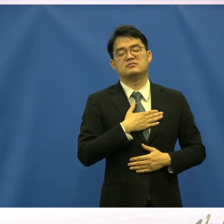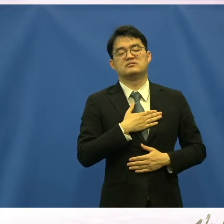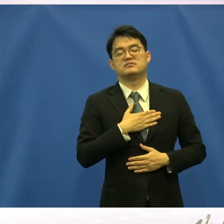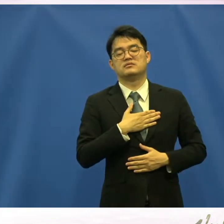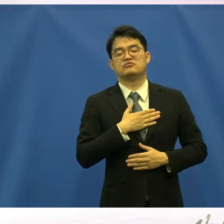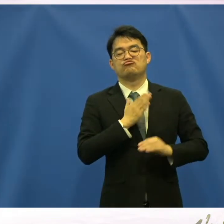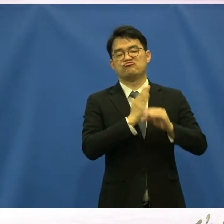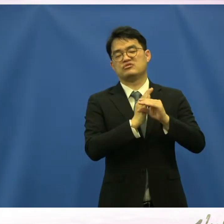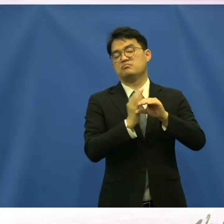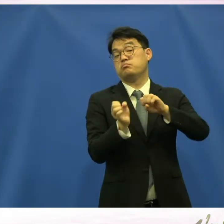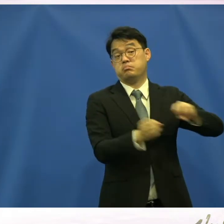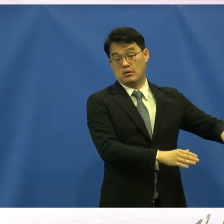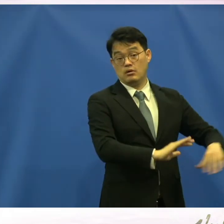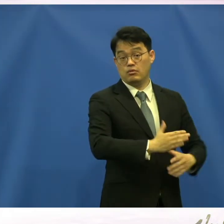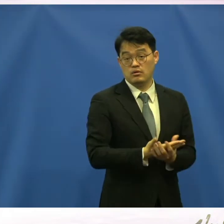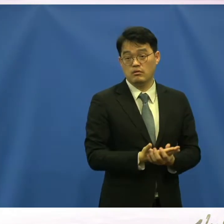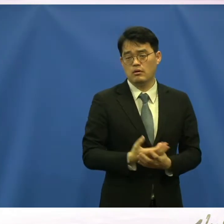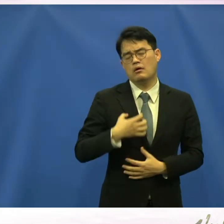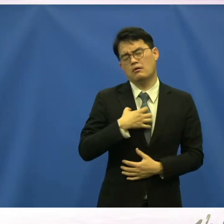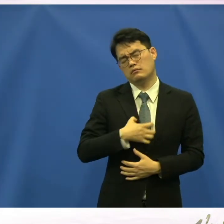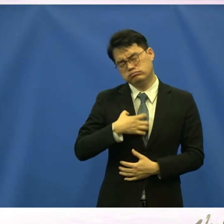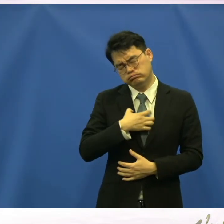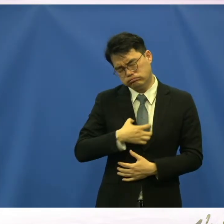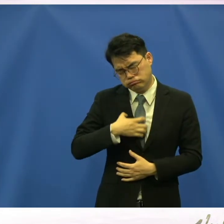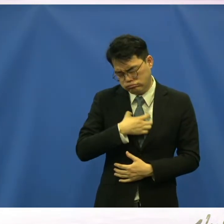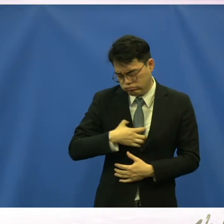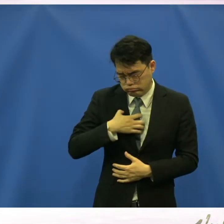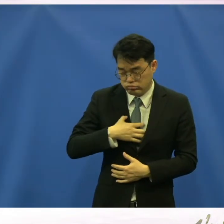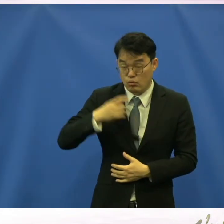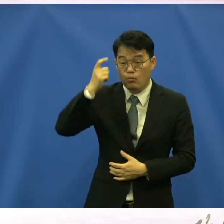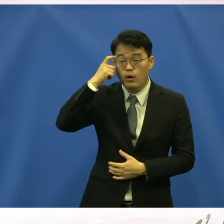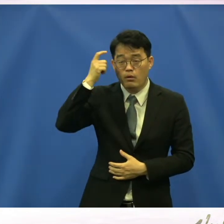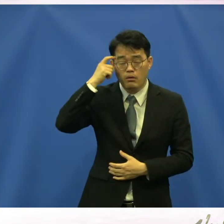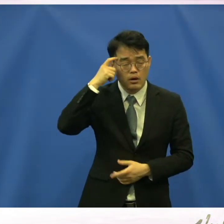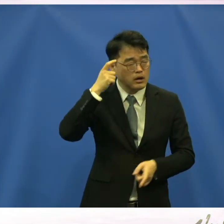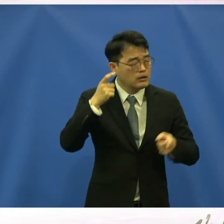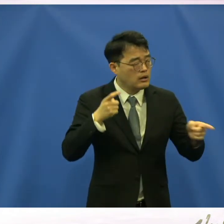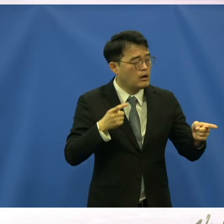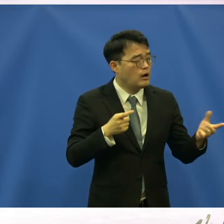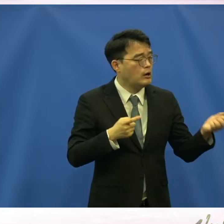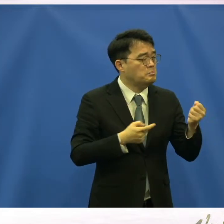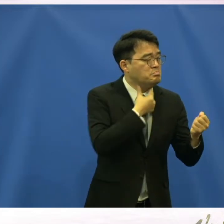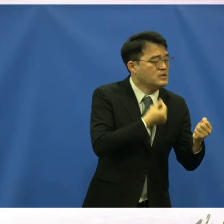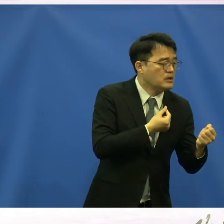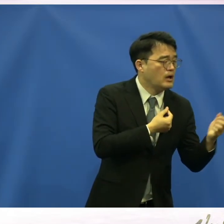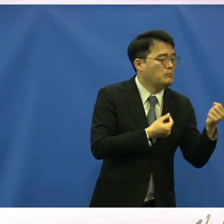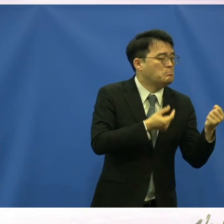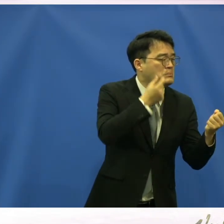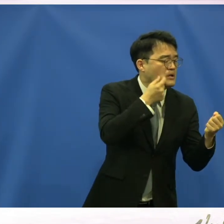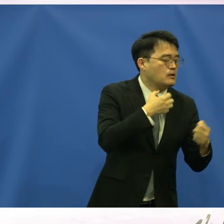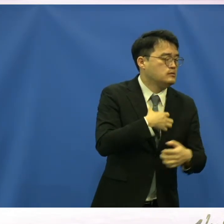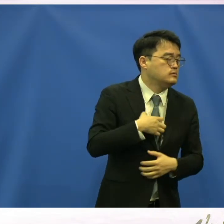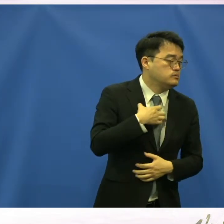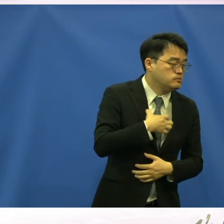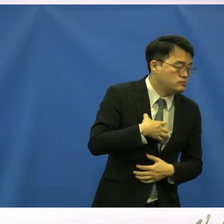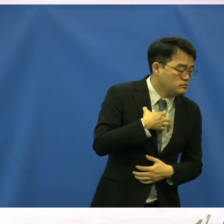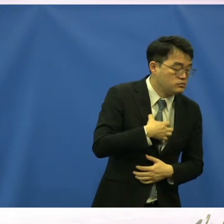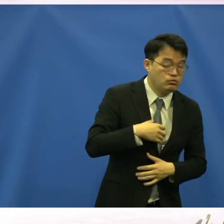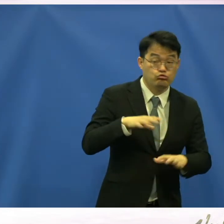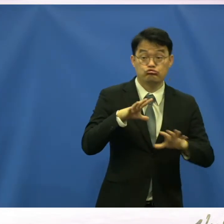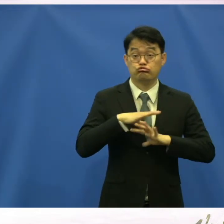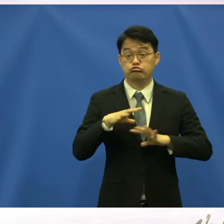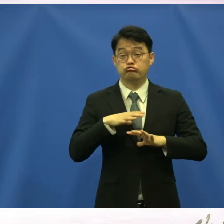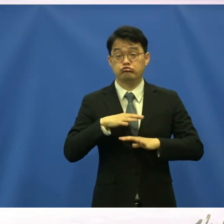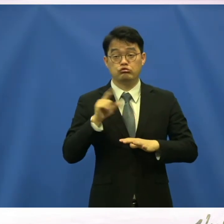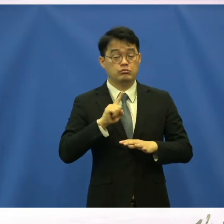뭐가 있는 거예요? 자아중심적으로. 왜 두려움이 오는 거죠? 자아중심적으로 살려고 하는데 그게 나를 안 되니까 두려움이 오는